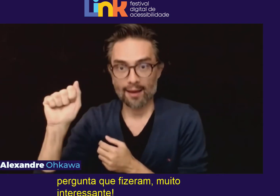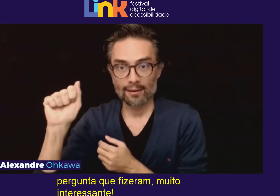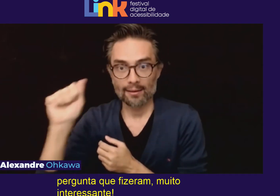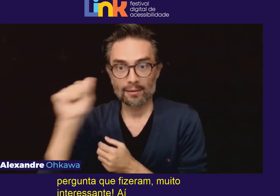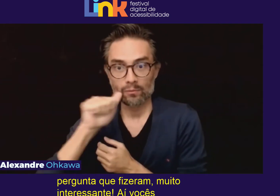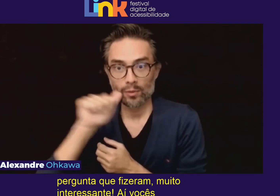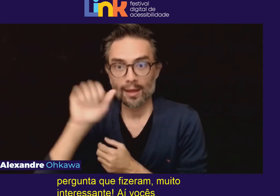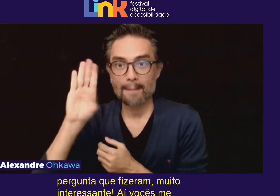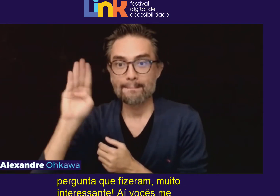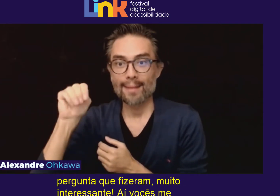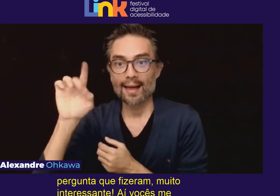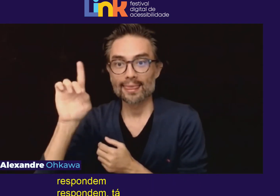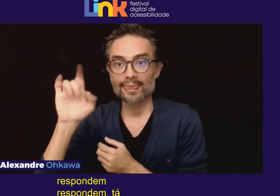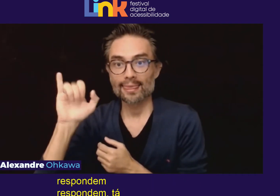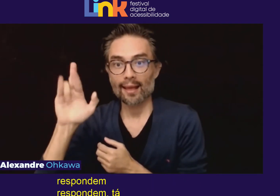A Carolina,